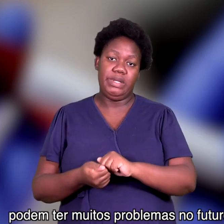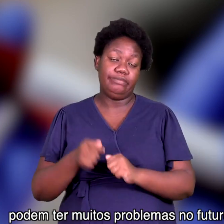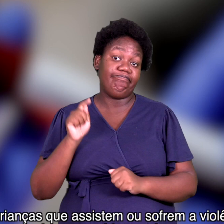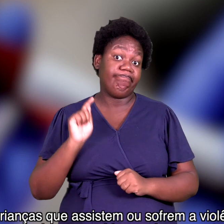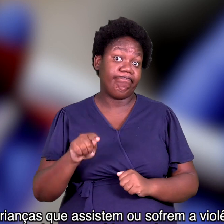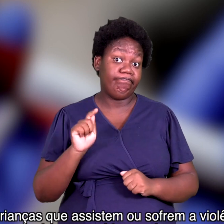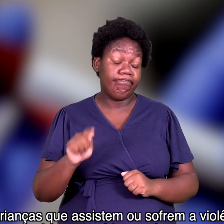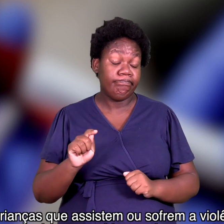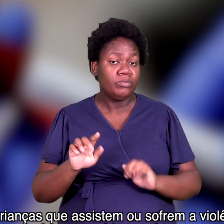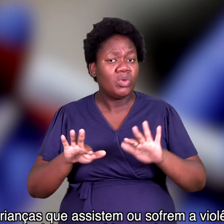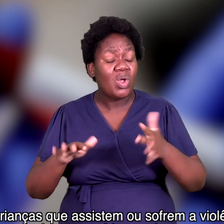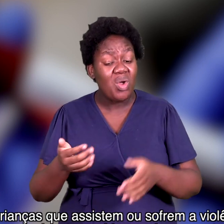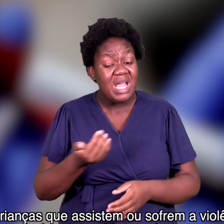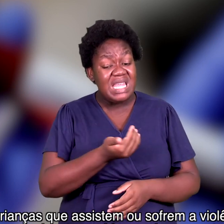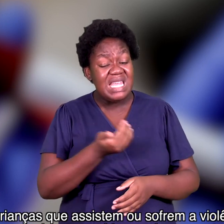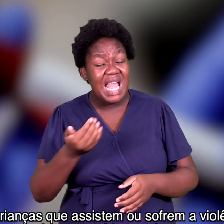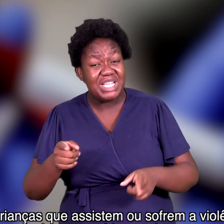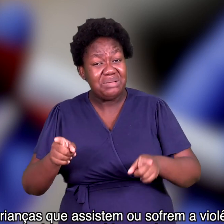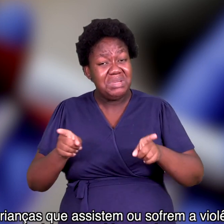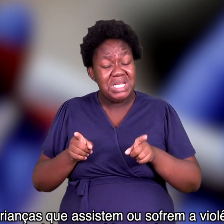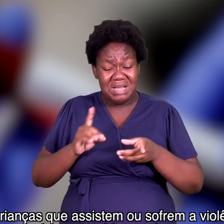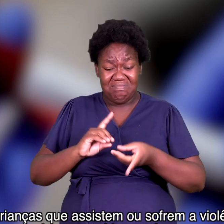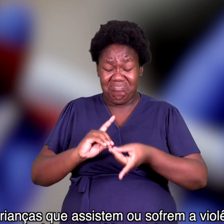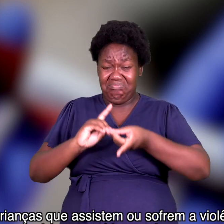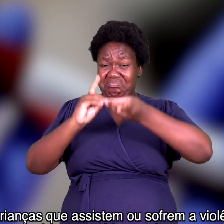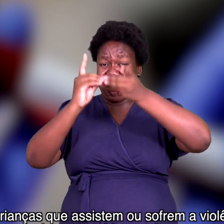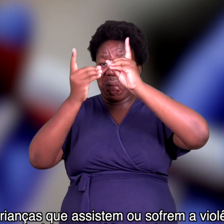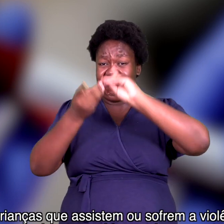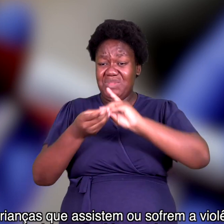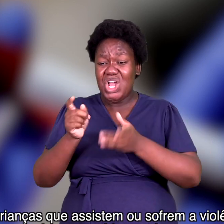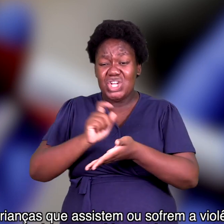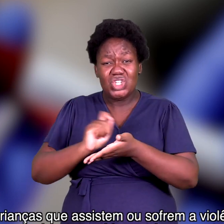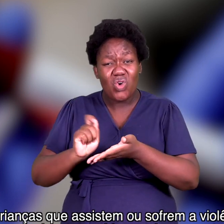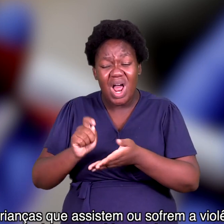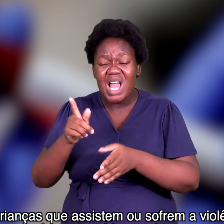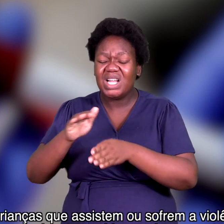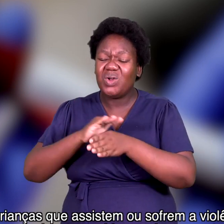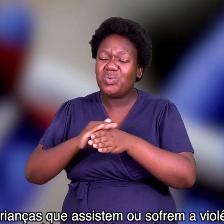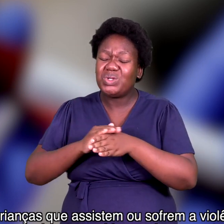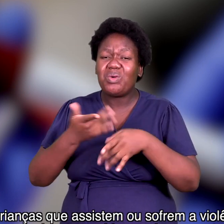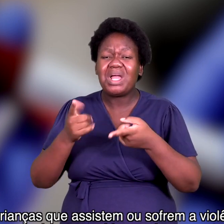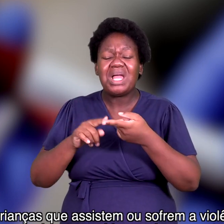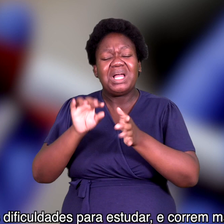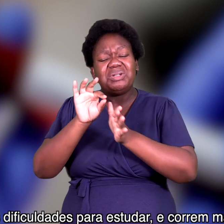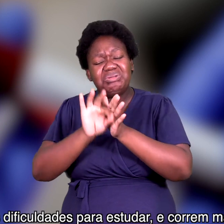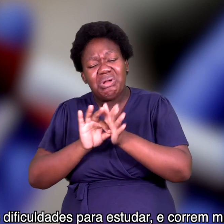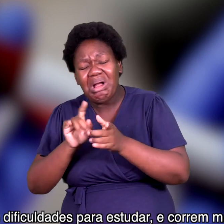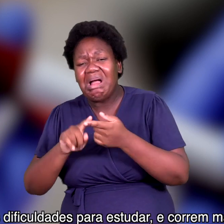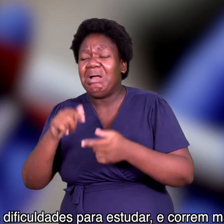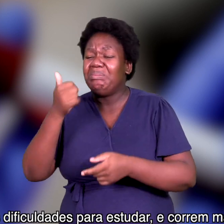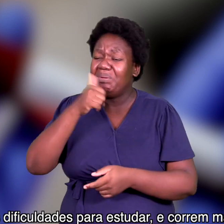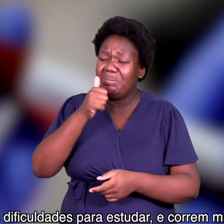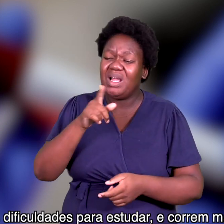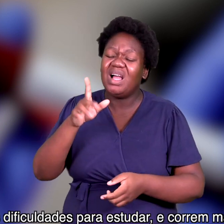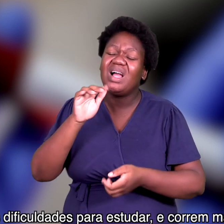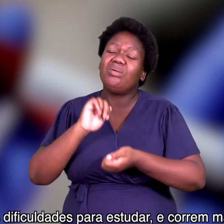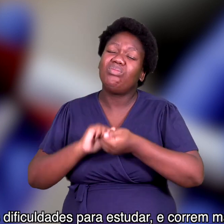As crianças que assistem ou sofrem a violência em casa podem ter dificuldades de comportamento, dificuldades para estudar